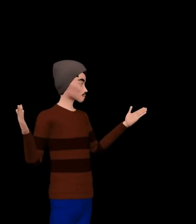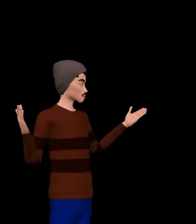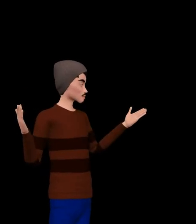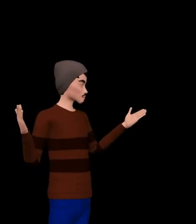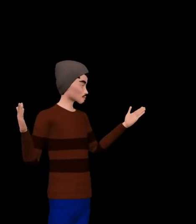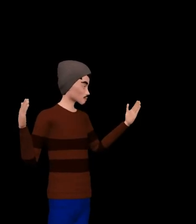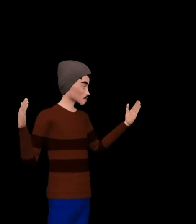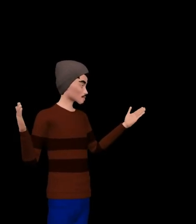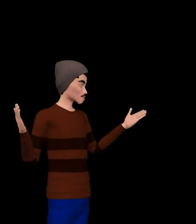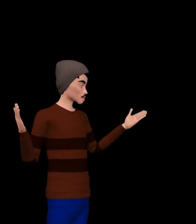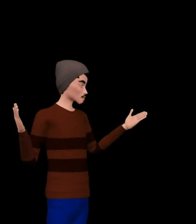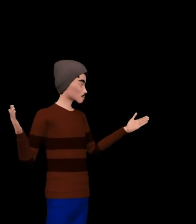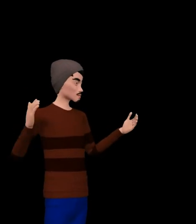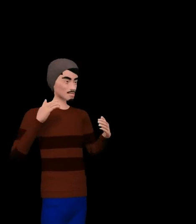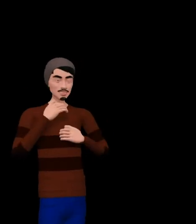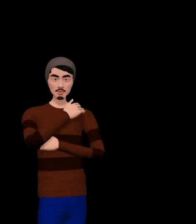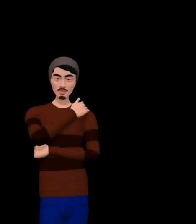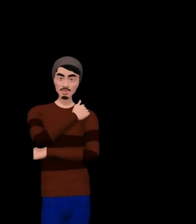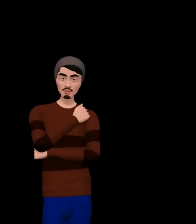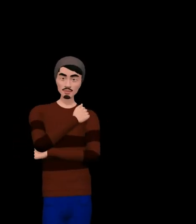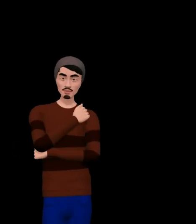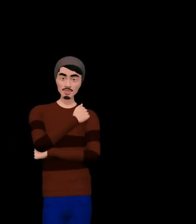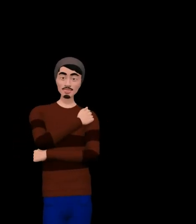pollici opponibili.